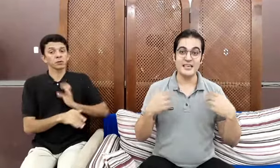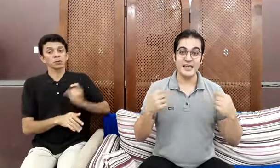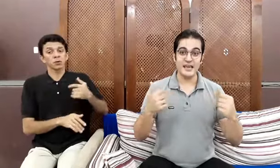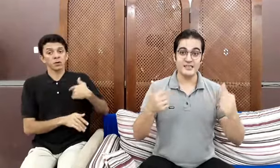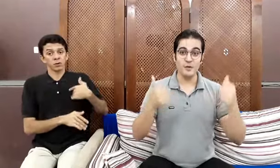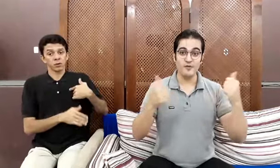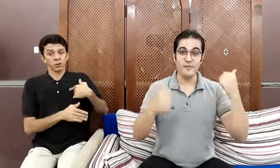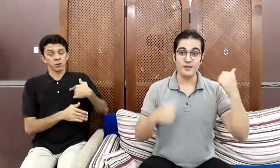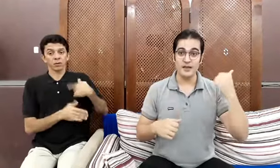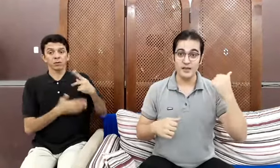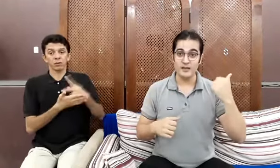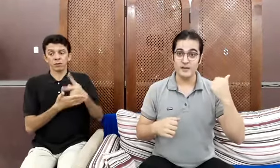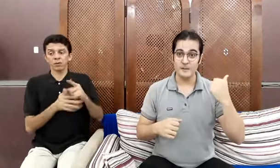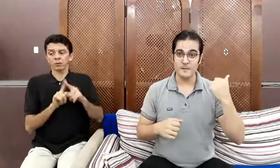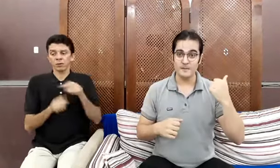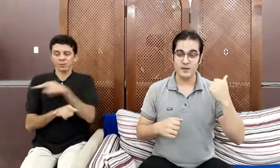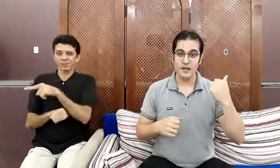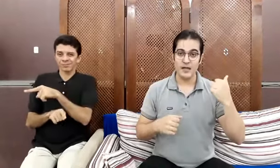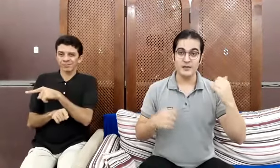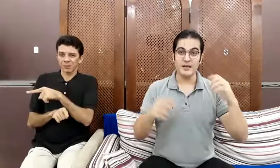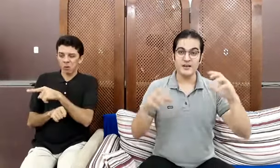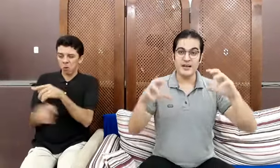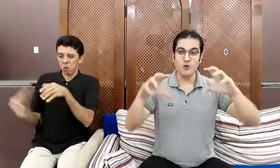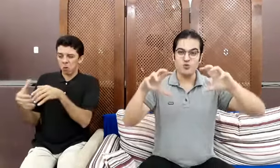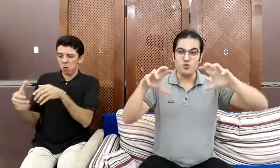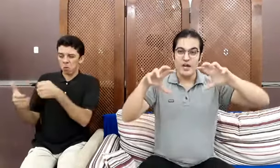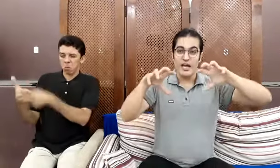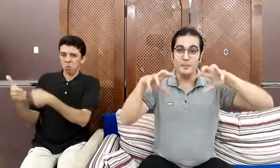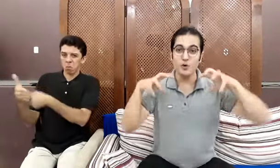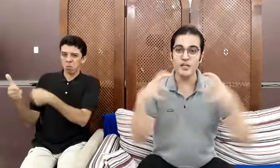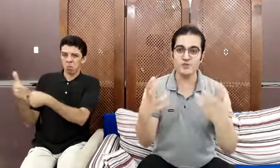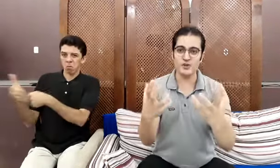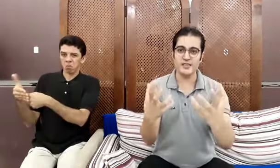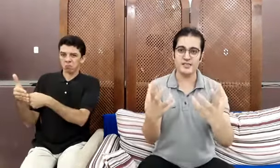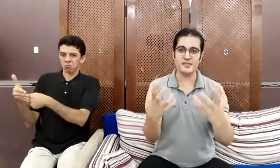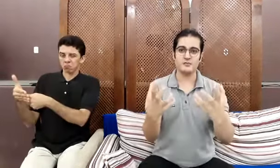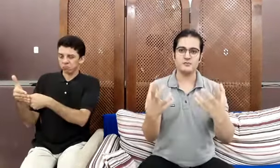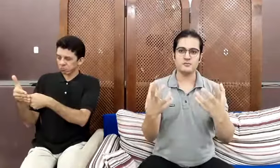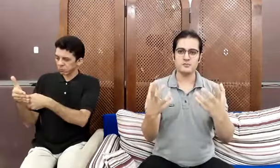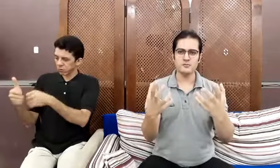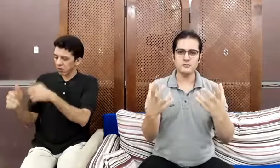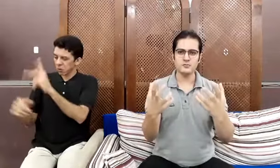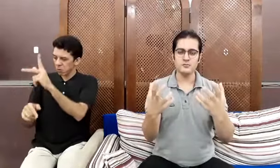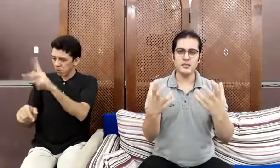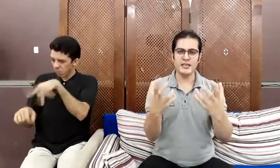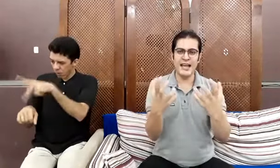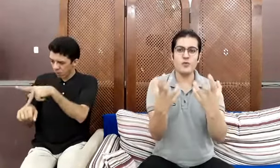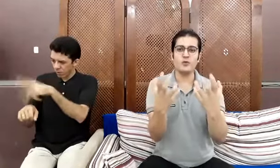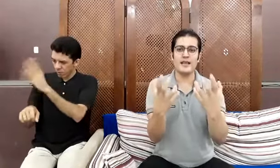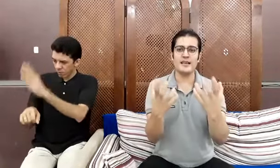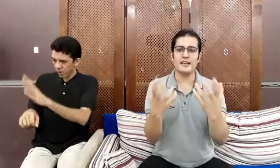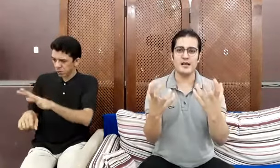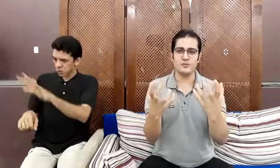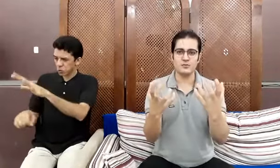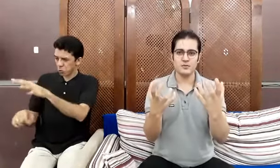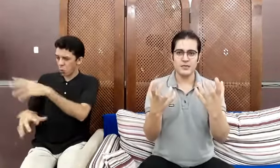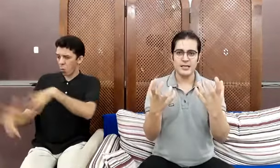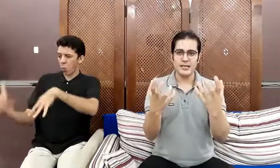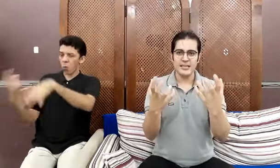e que esse movimento aí, ele cause um rebuliço na nossa nação. Quero eu estar